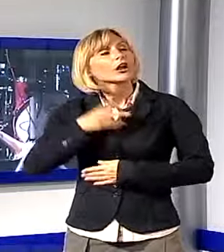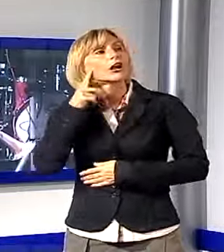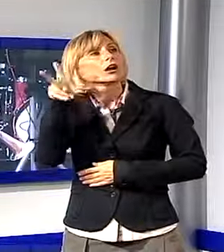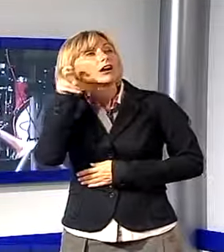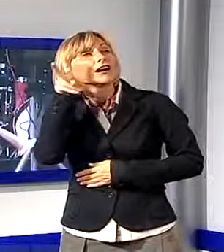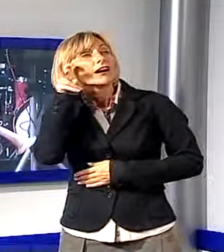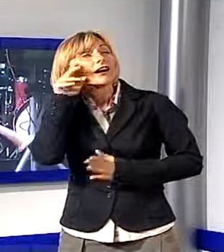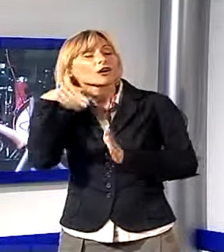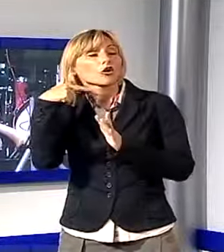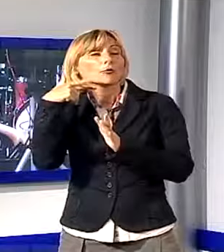carpire da fuori alcune note.